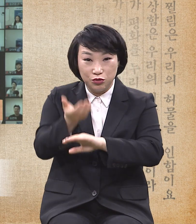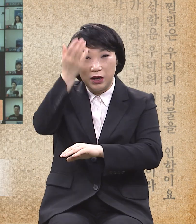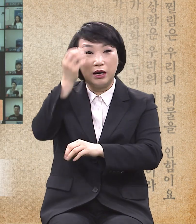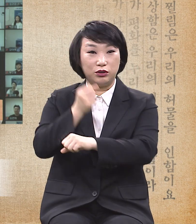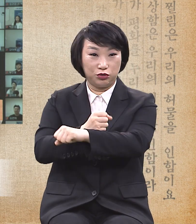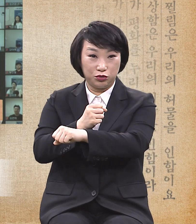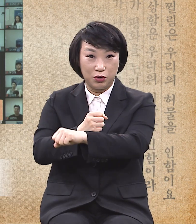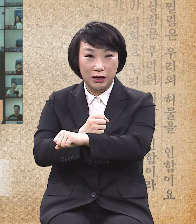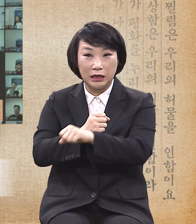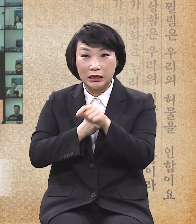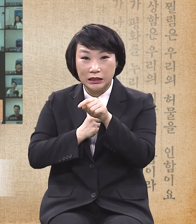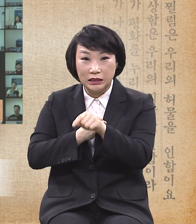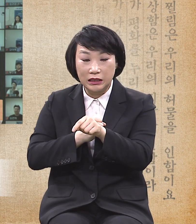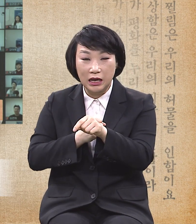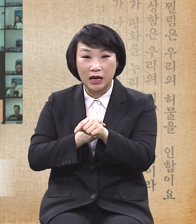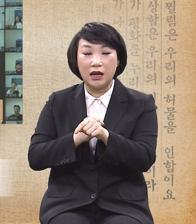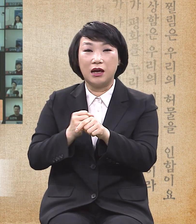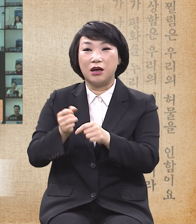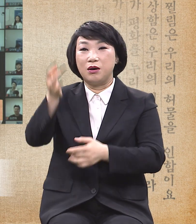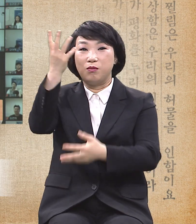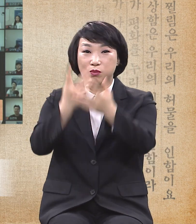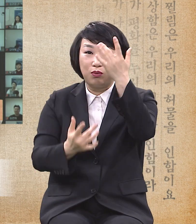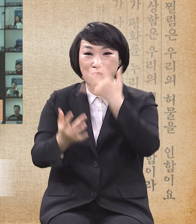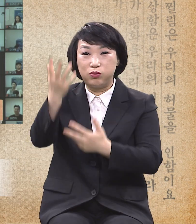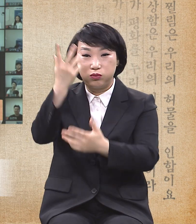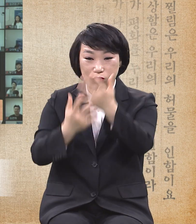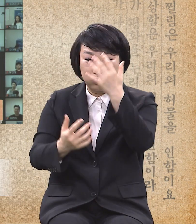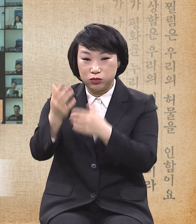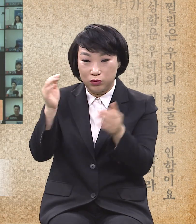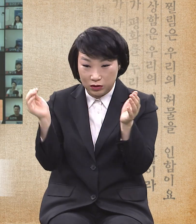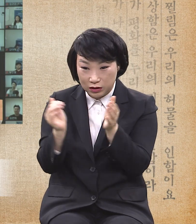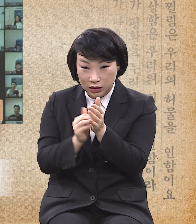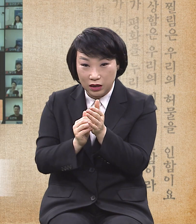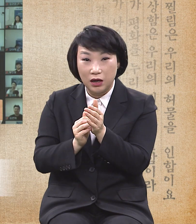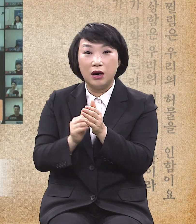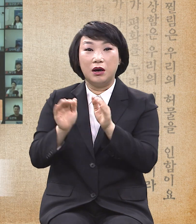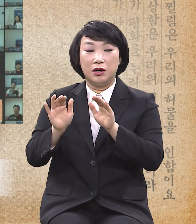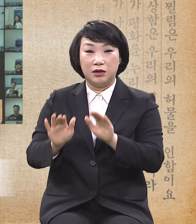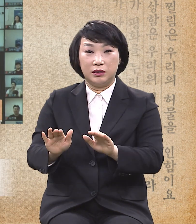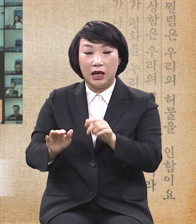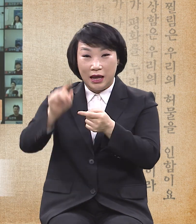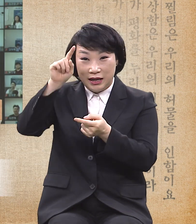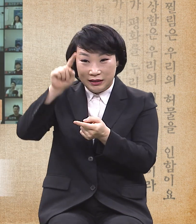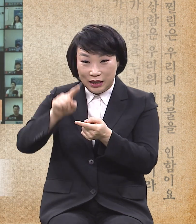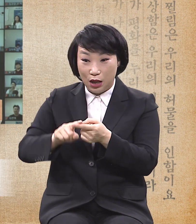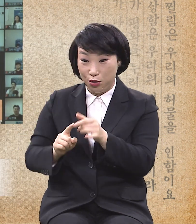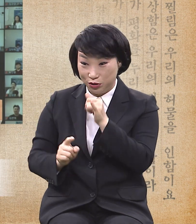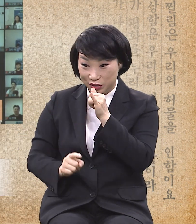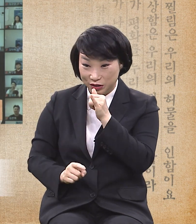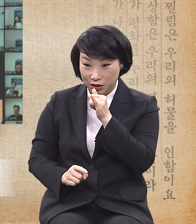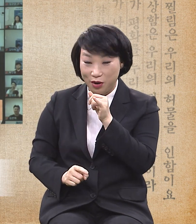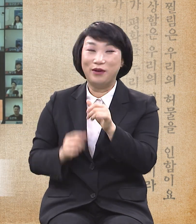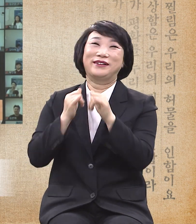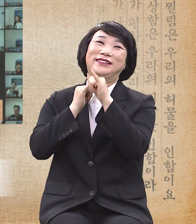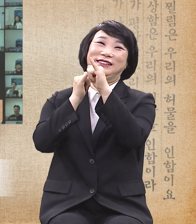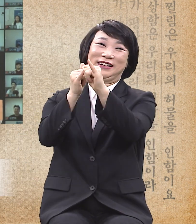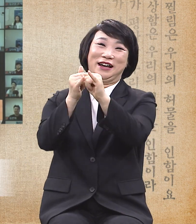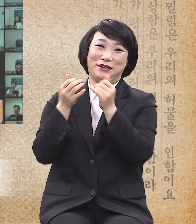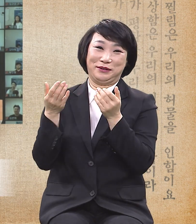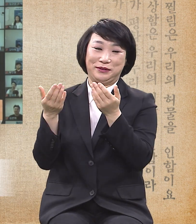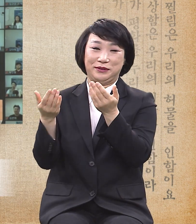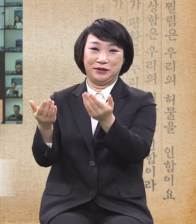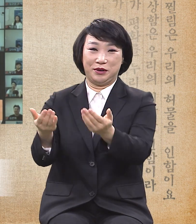세운 공력이 불을 쏴 질렀는데 그대로 있으면 상을